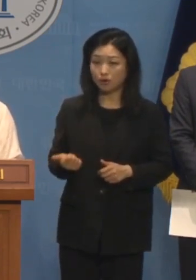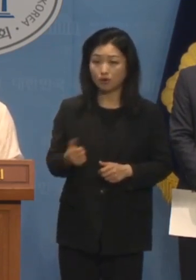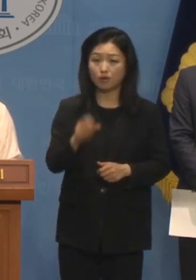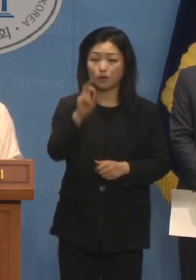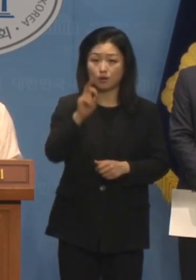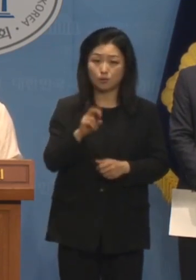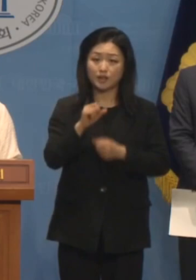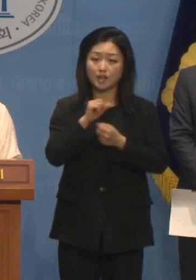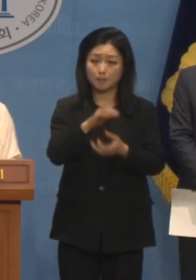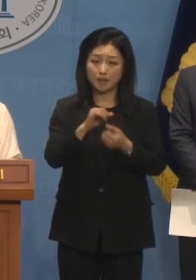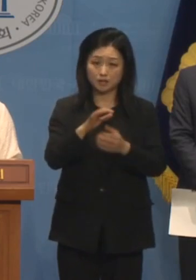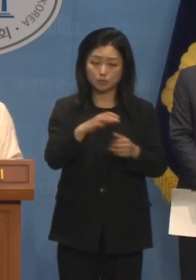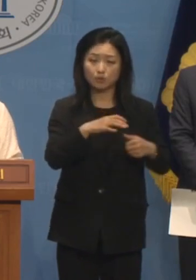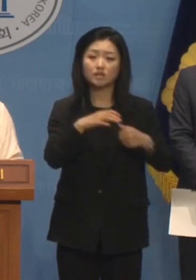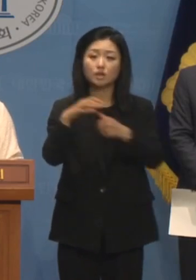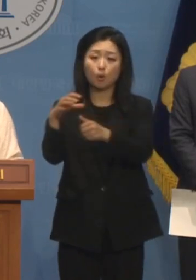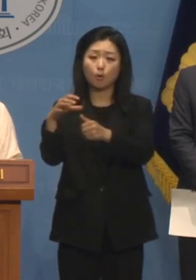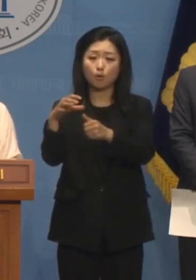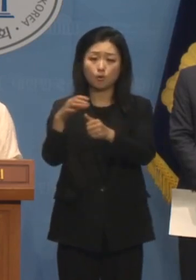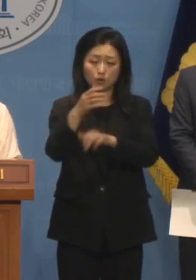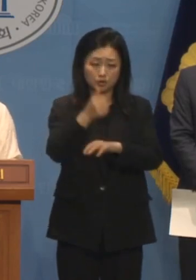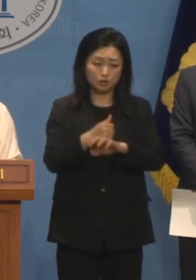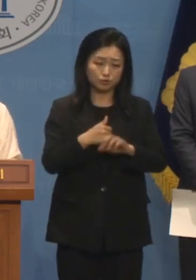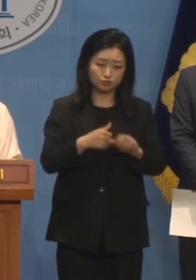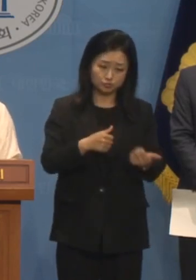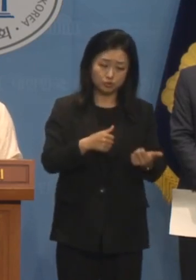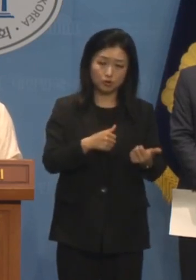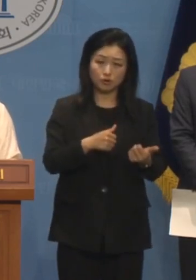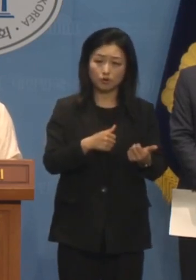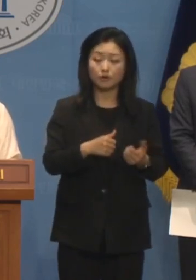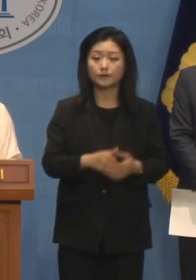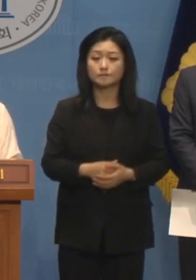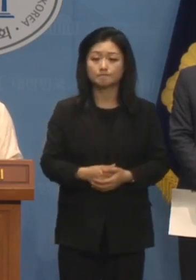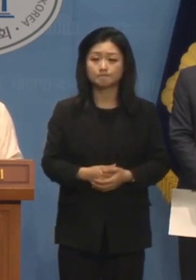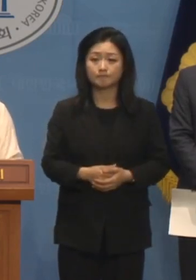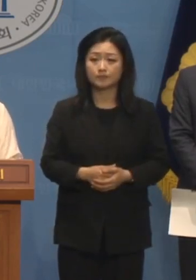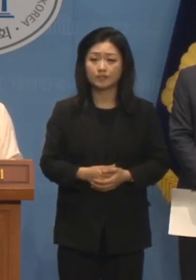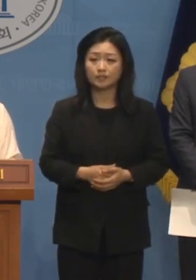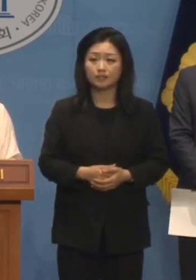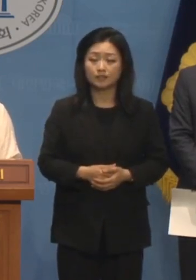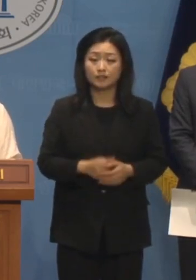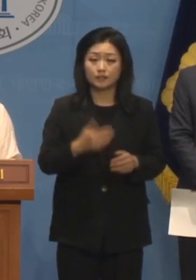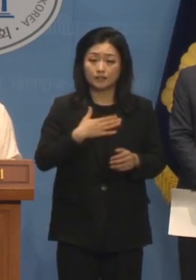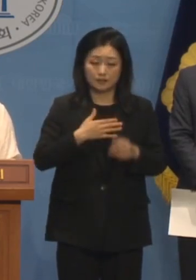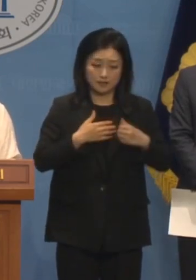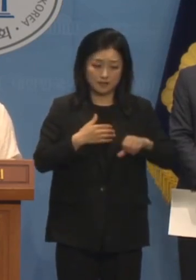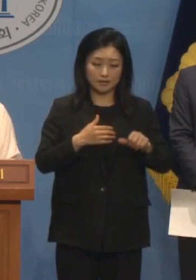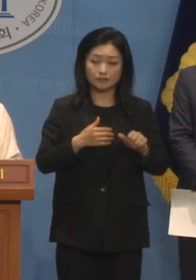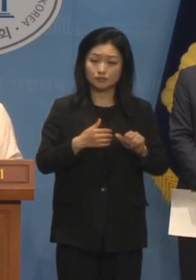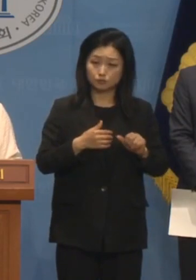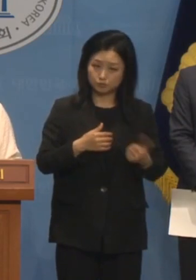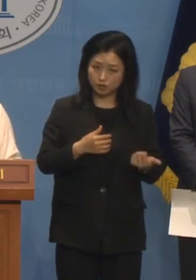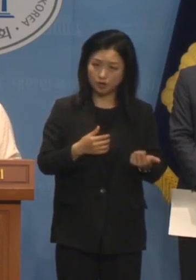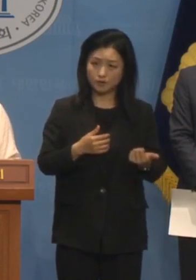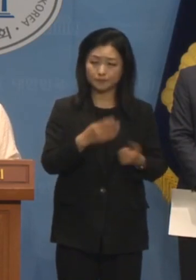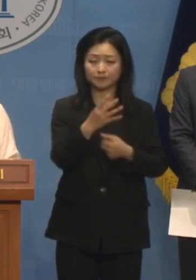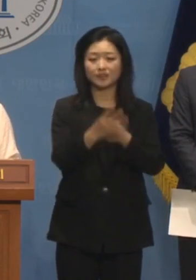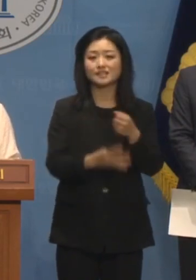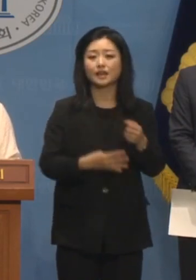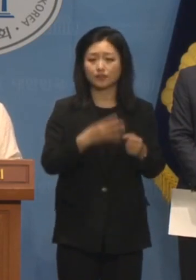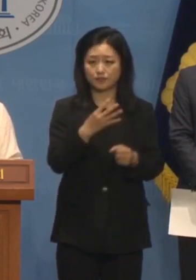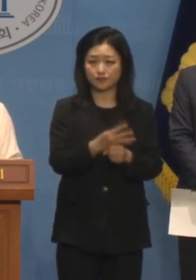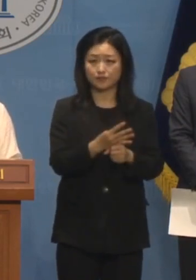배송의 부속품이 되고 연료가 되어 쓰러지고 죽어가고 있습니다. 덕준이가 떠난 지 4년의 시간이 흘러가고